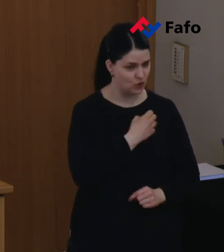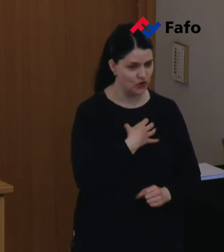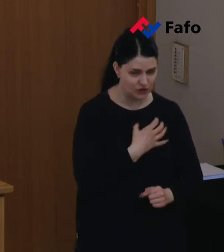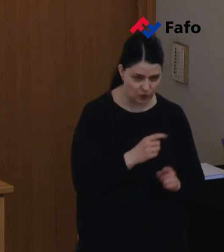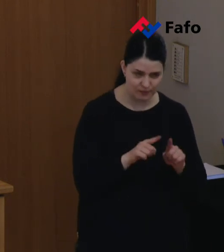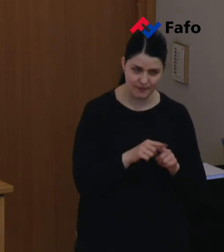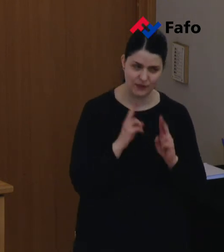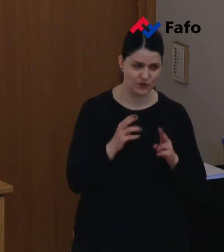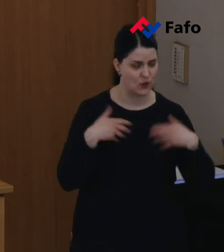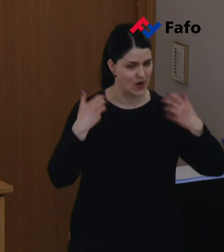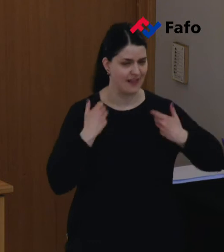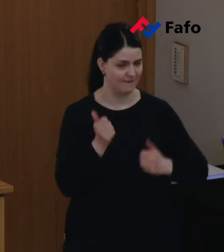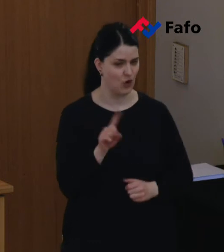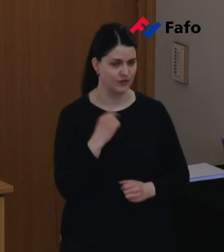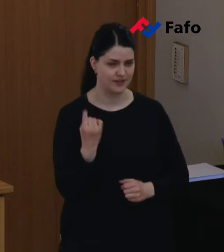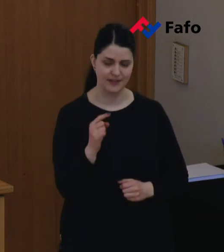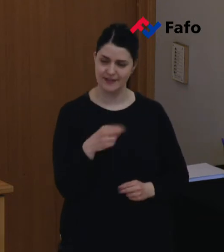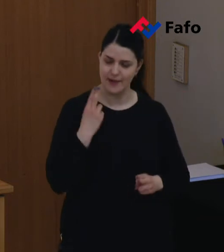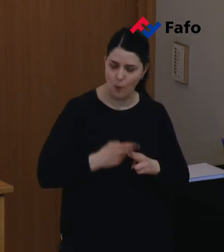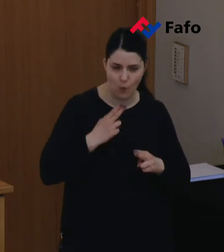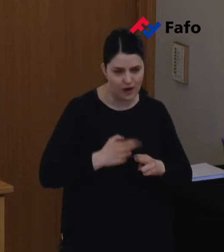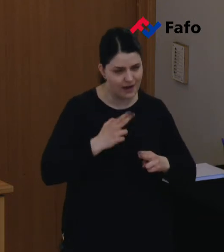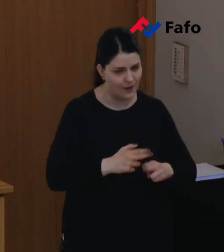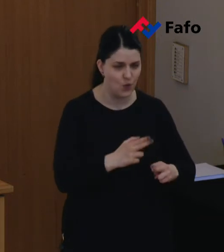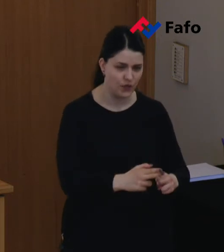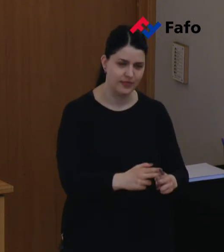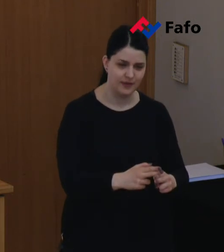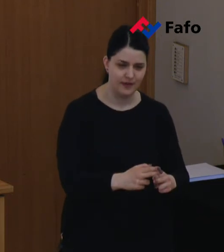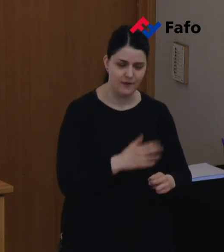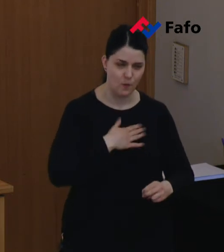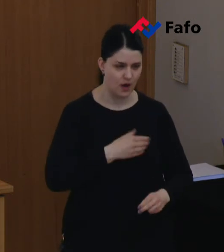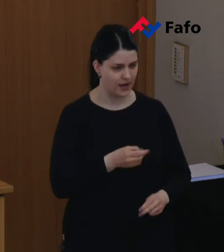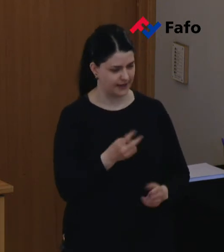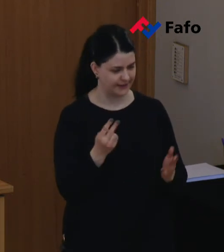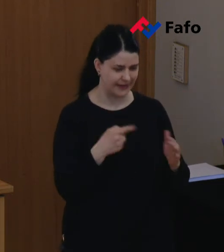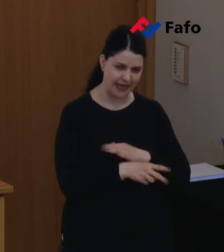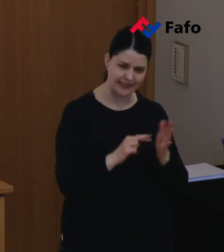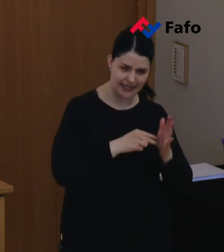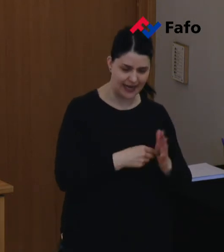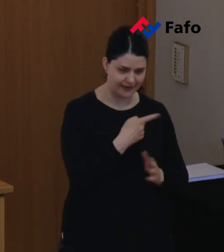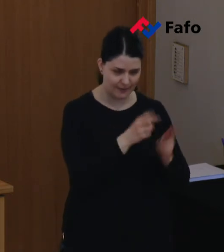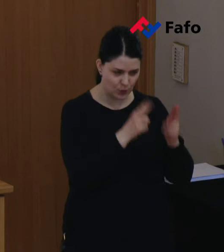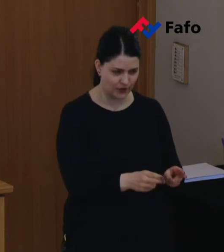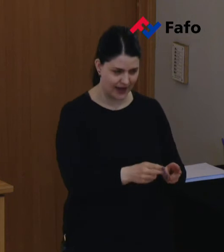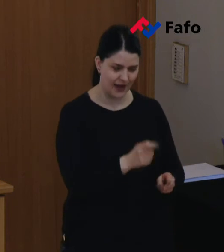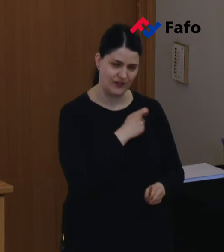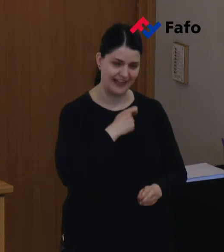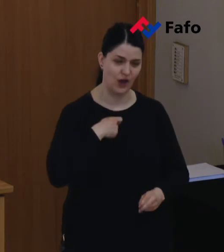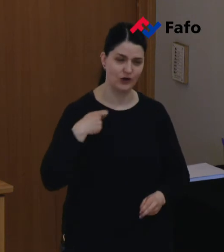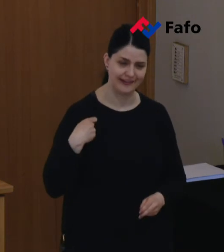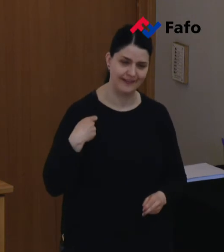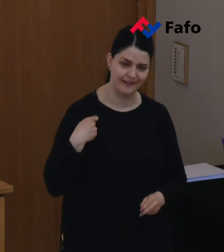også til glede for oss, at man holder ut, og at man har en innstilling til disse brukerne, at ting tar tid, det